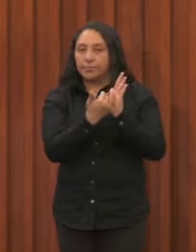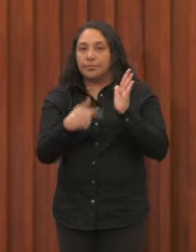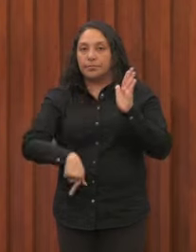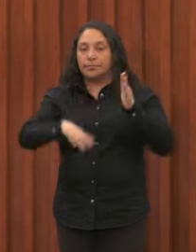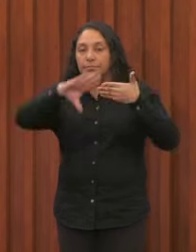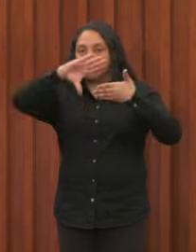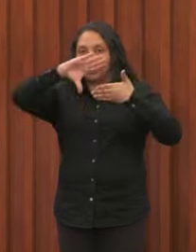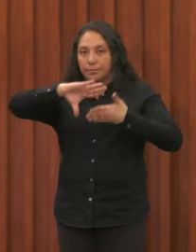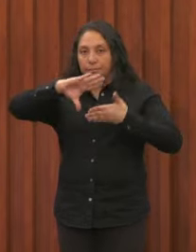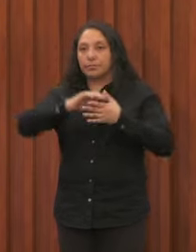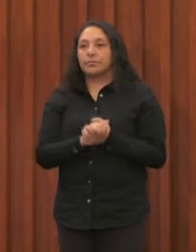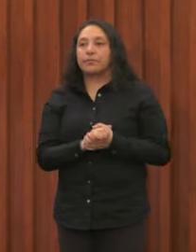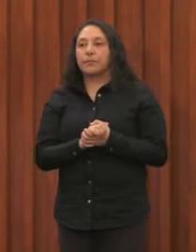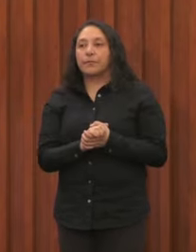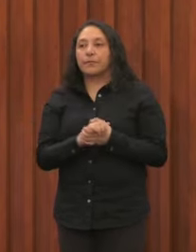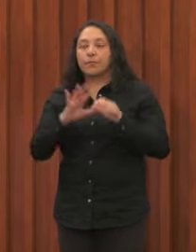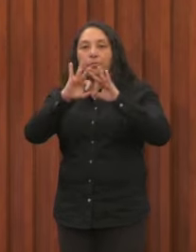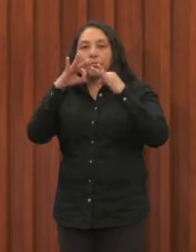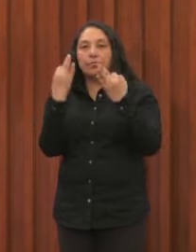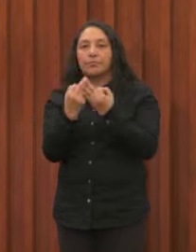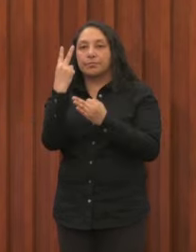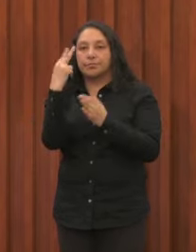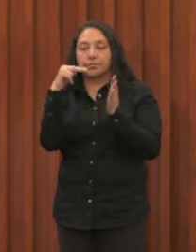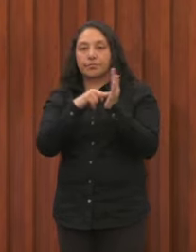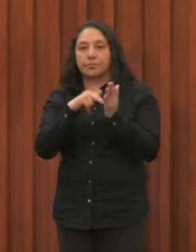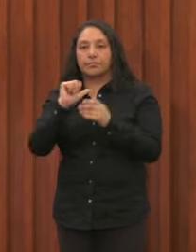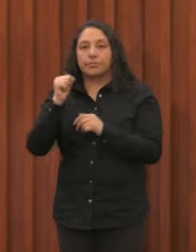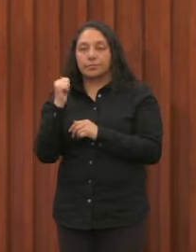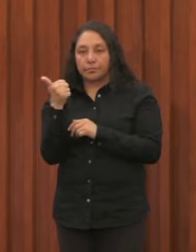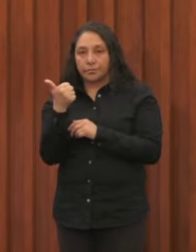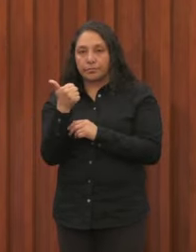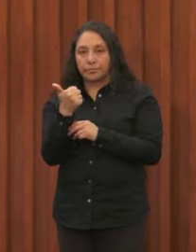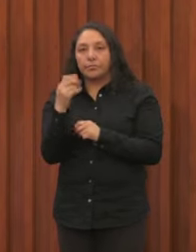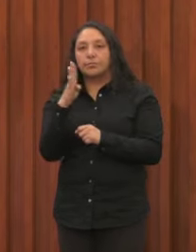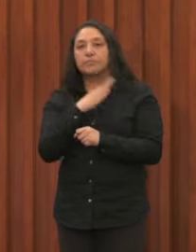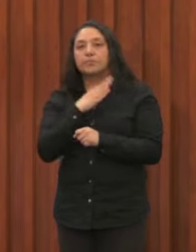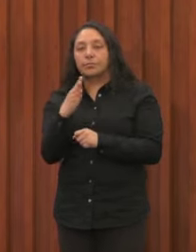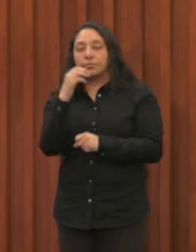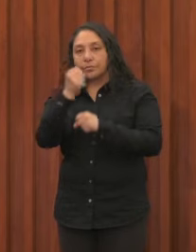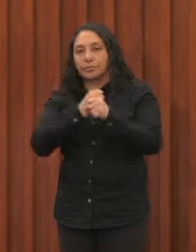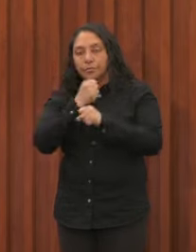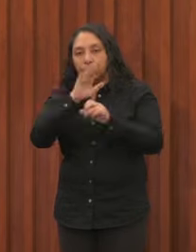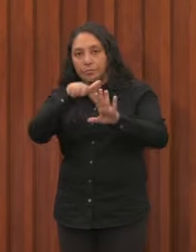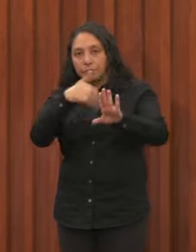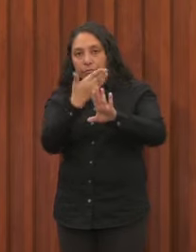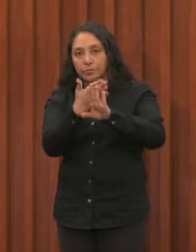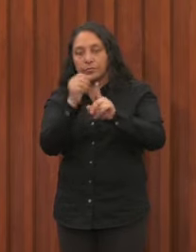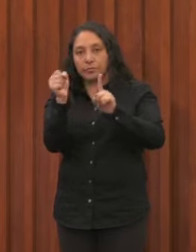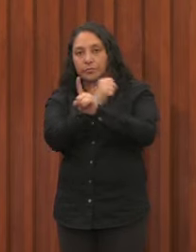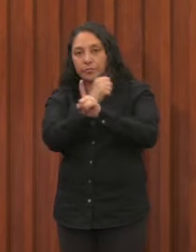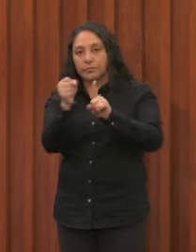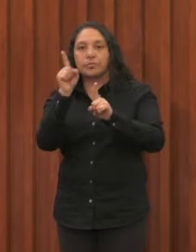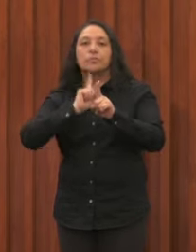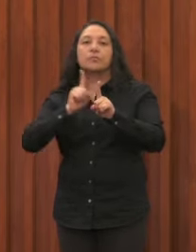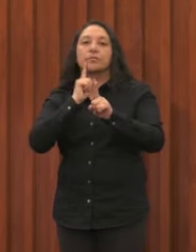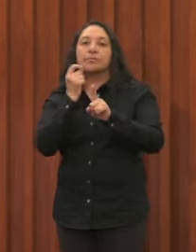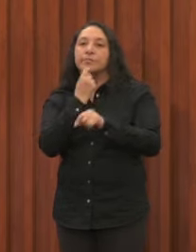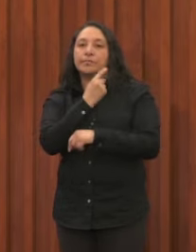Derechos Humanos del Distrito Federal creó en el 2011 el Banco de Buenas Prácticas contra la Violencia hacia las Mujeres y las Niñas.